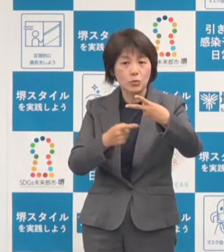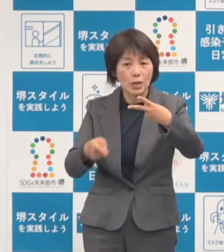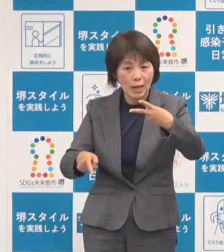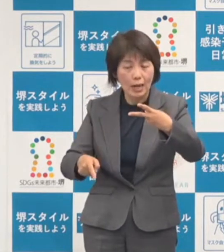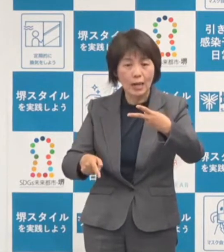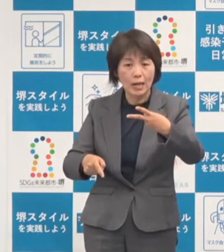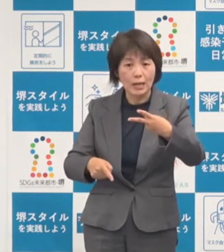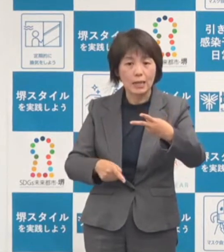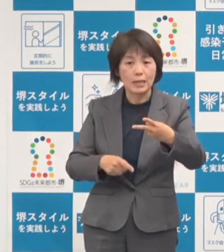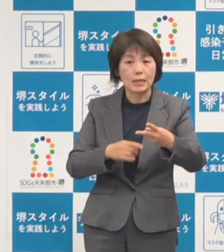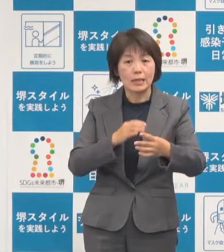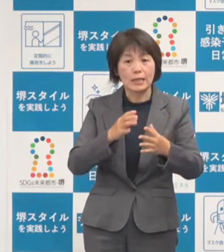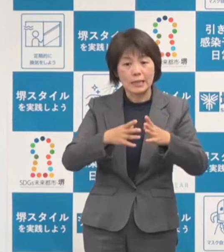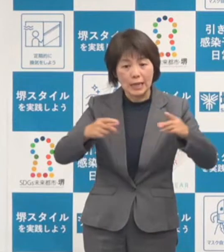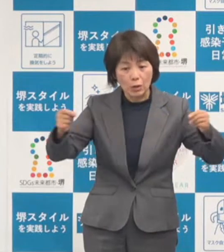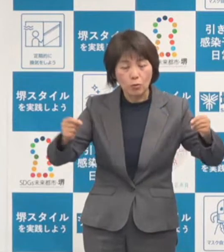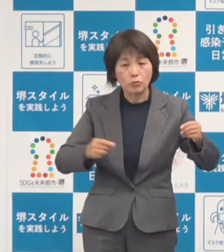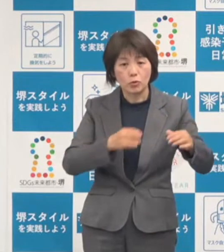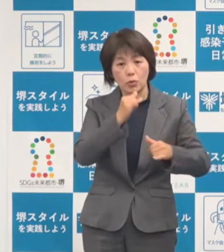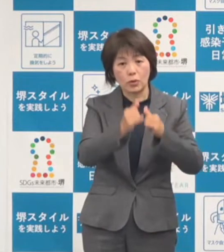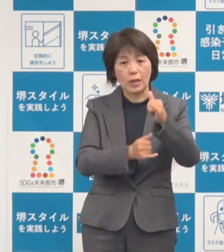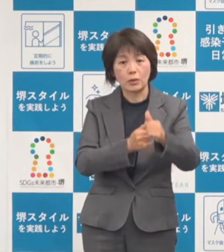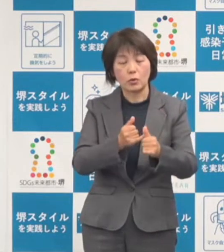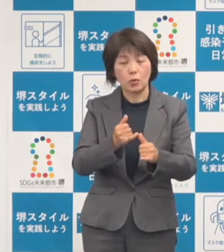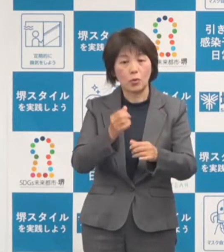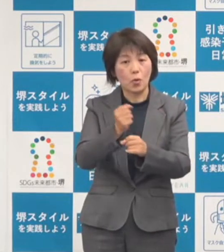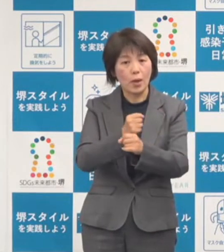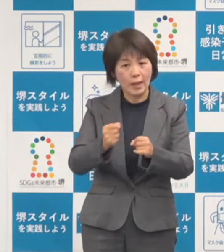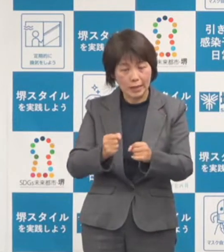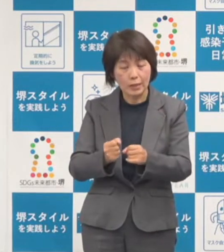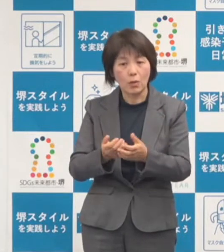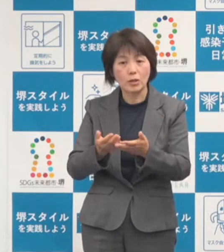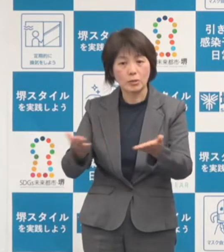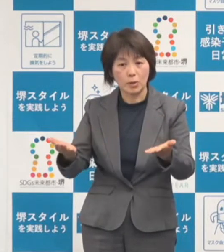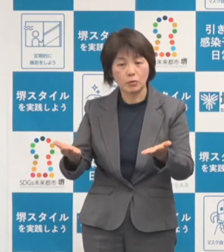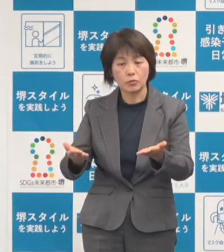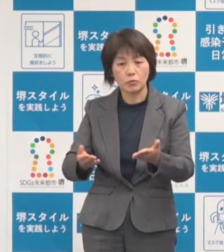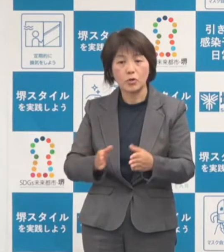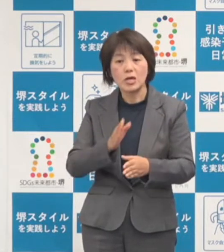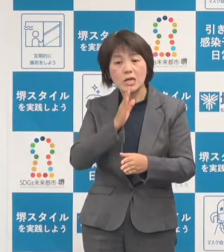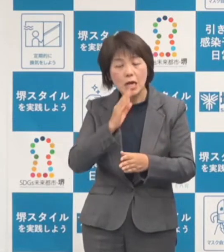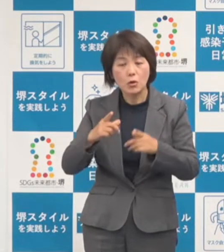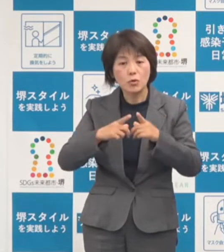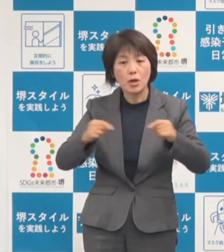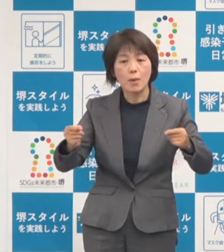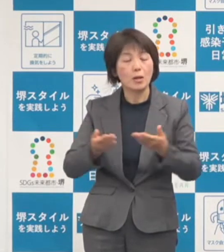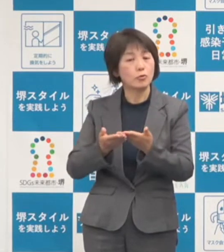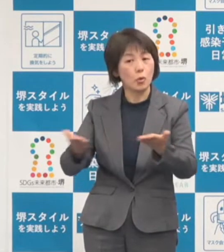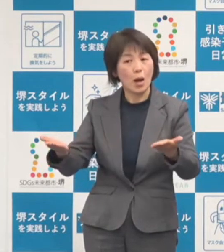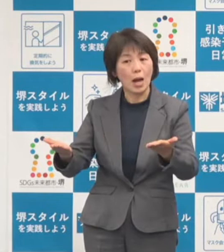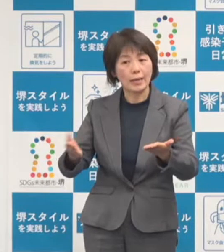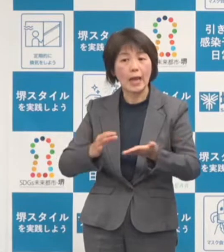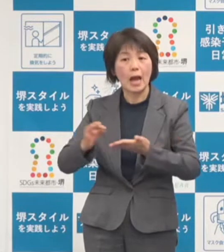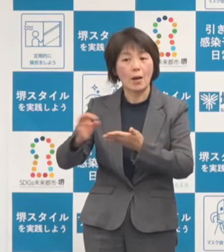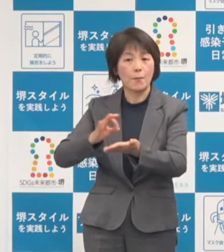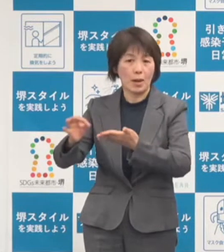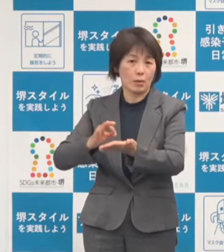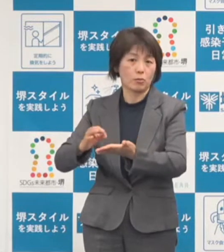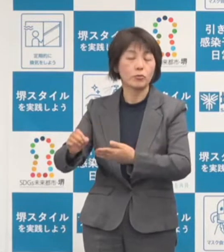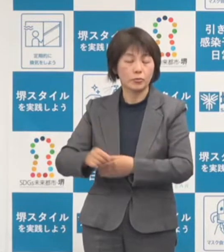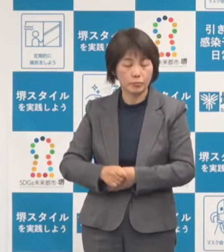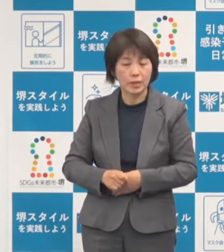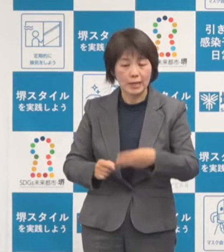工芸品、地場産品を扱うオンラインショップ、リアルジャパンストアで販売を行います。そして3月から